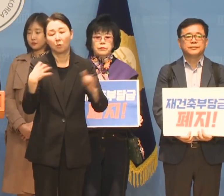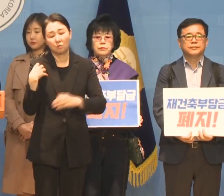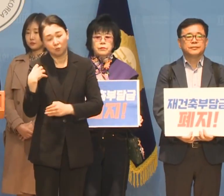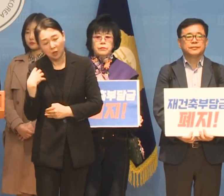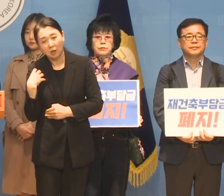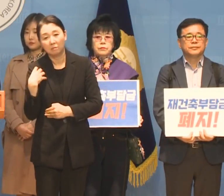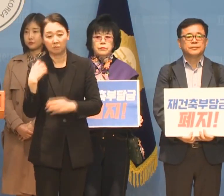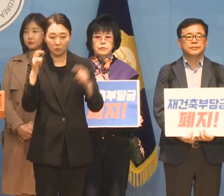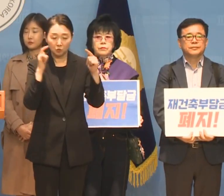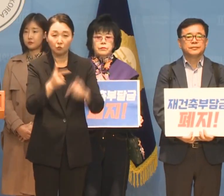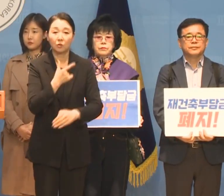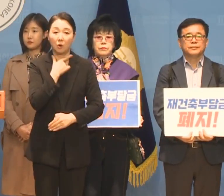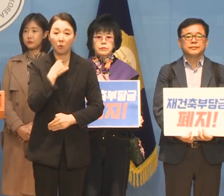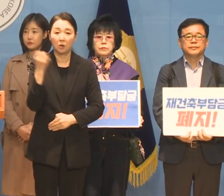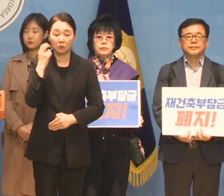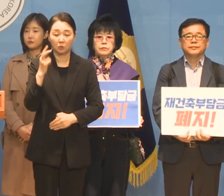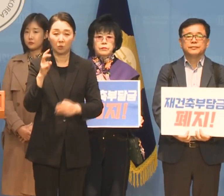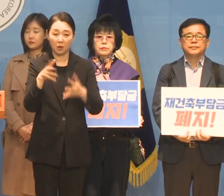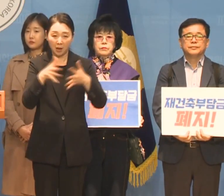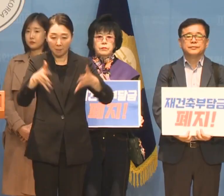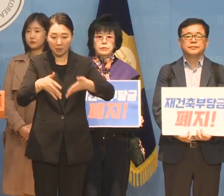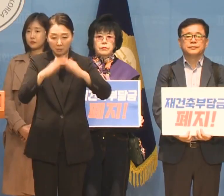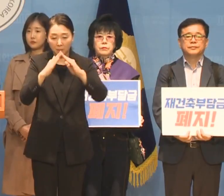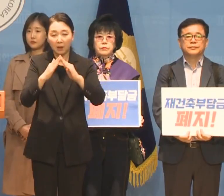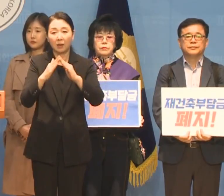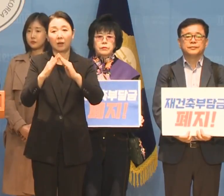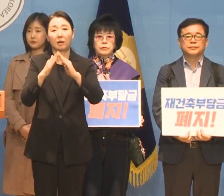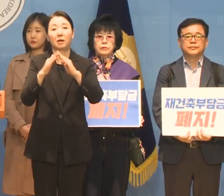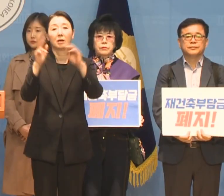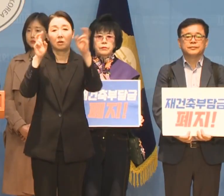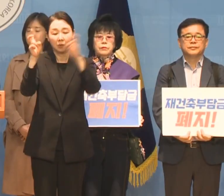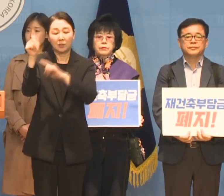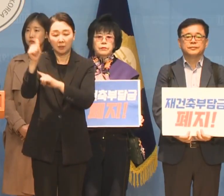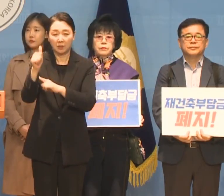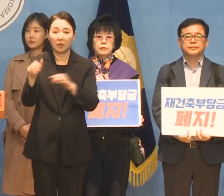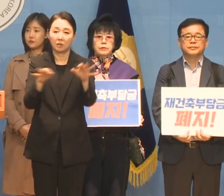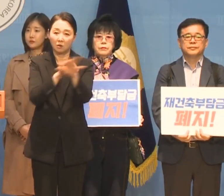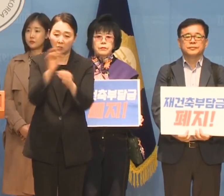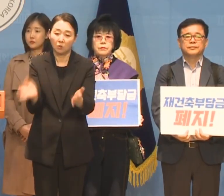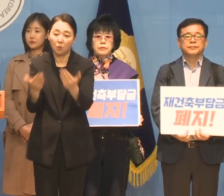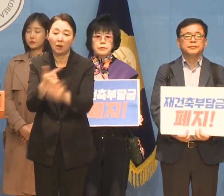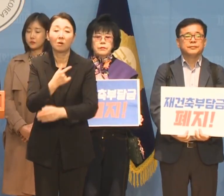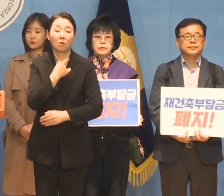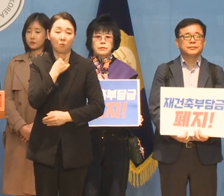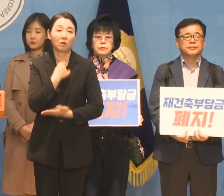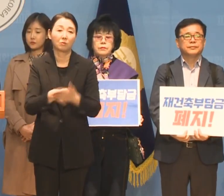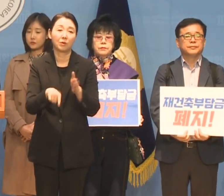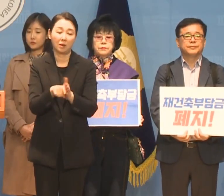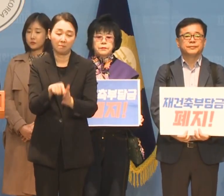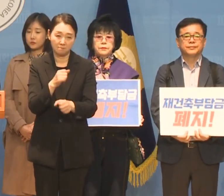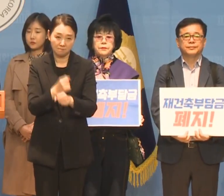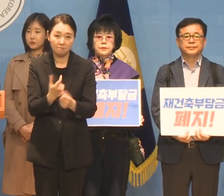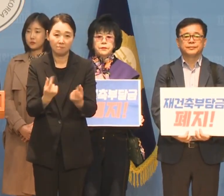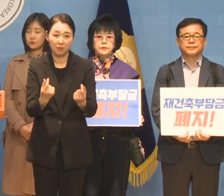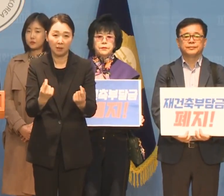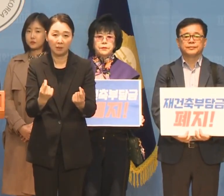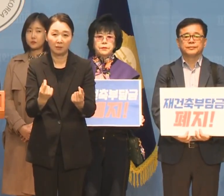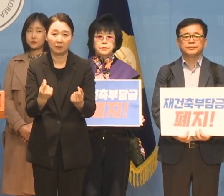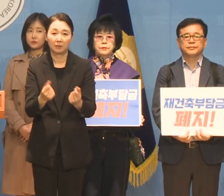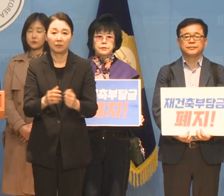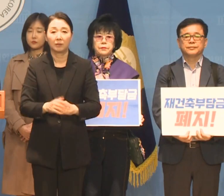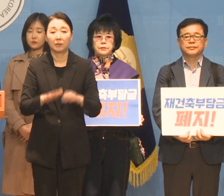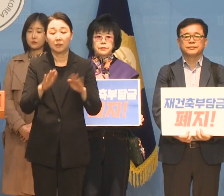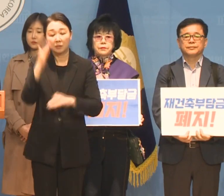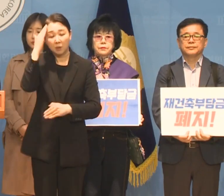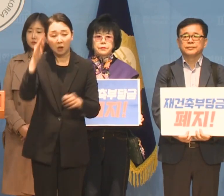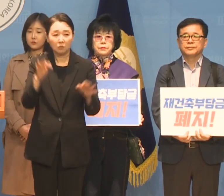완화하고 또 시공에 나서는 건설사들에게도 경제적으로 활력을 불어넣기 위한 그런 정말 지금 현재